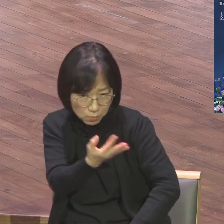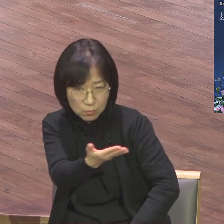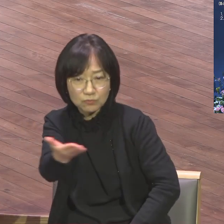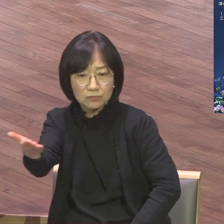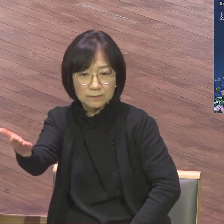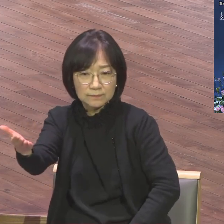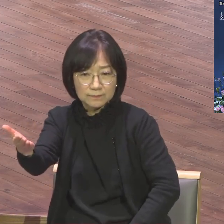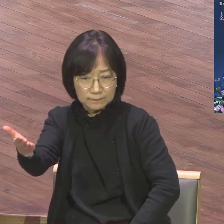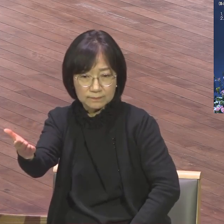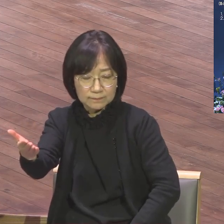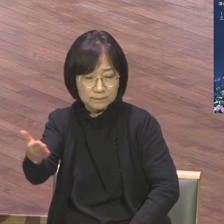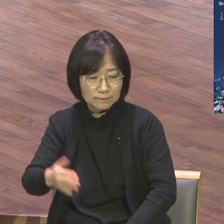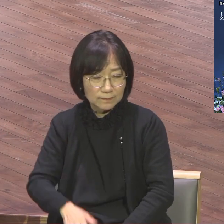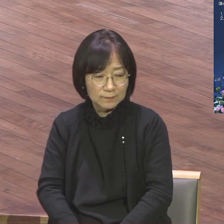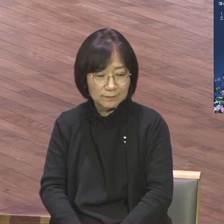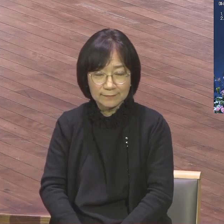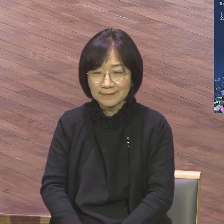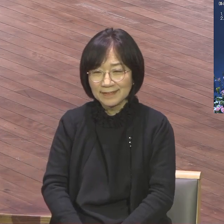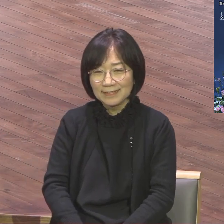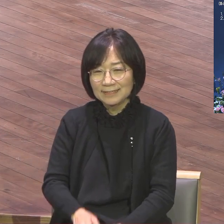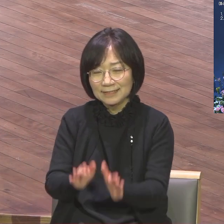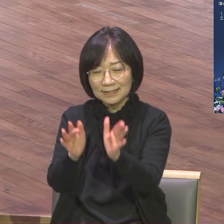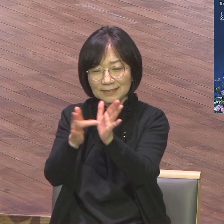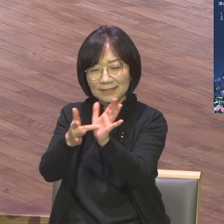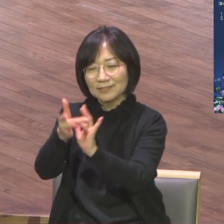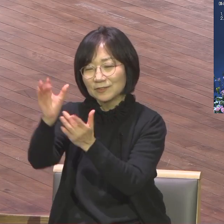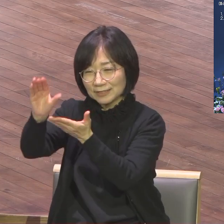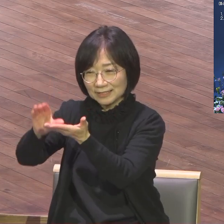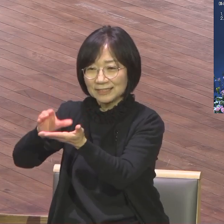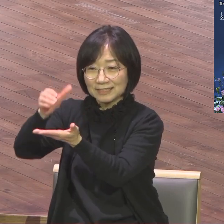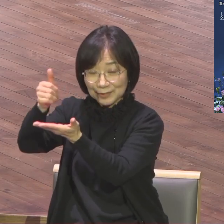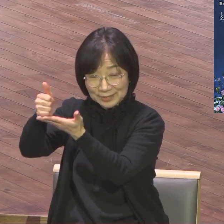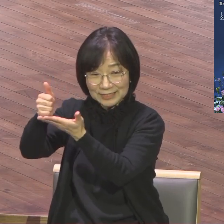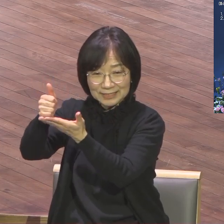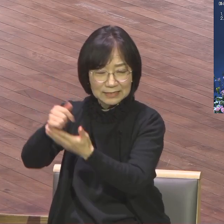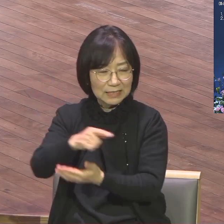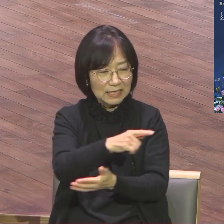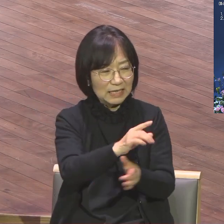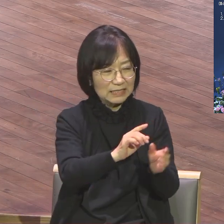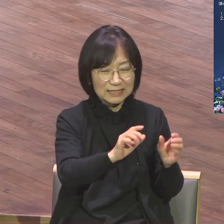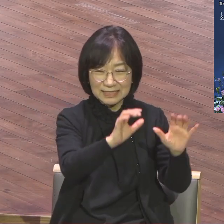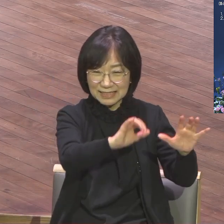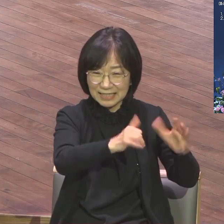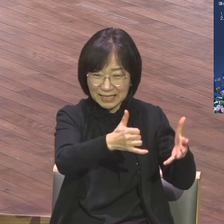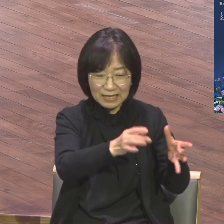친히 보여주셨어요. 우리가 믿는 예수 그리스도는 세상 종교가 말하는 그런 신들이